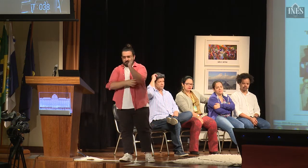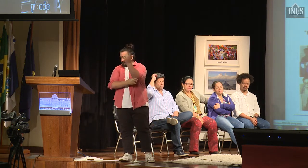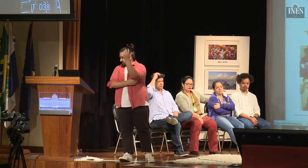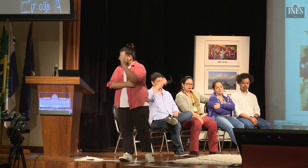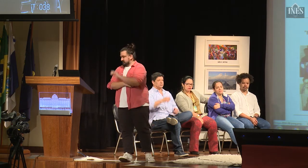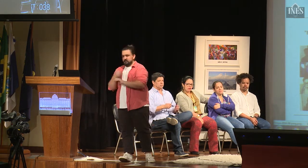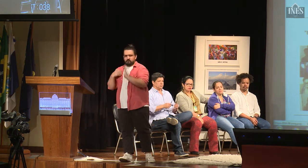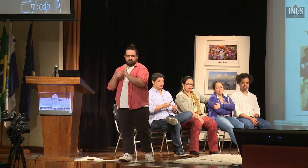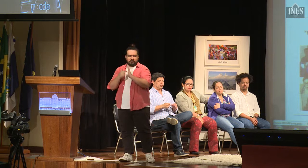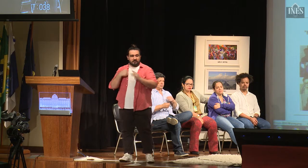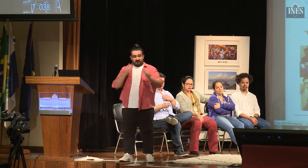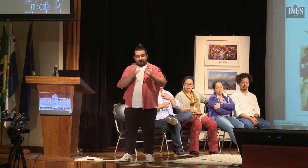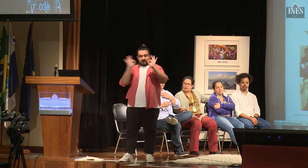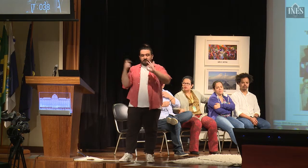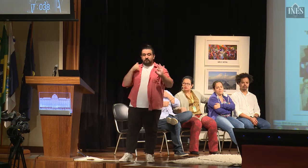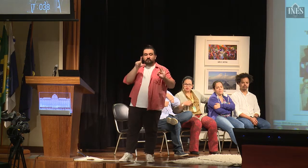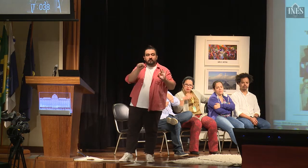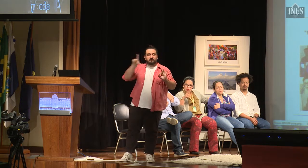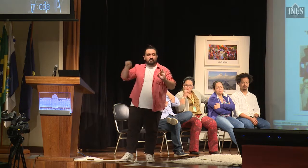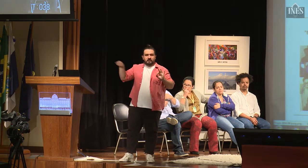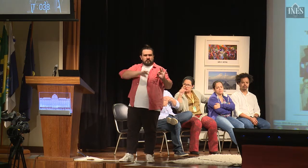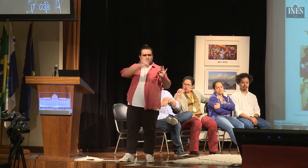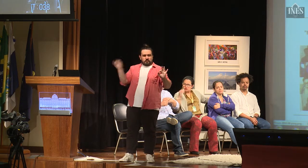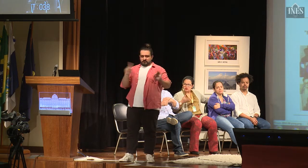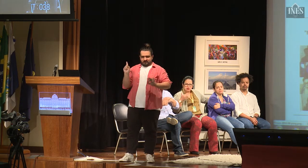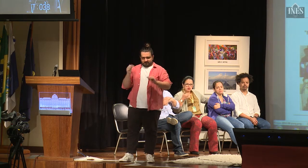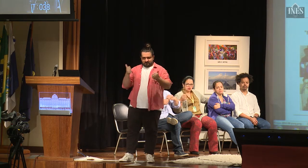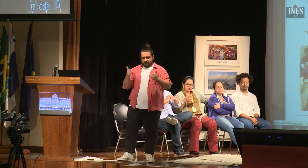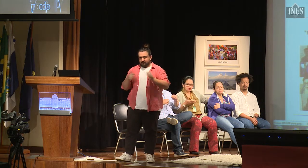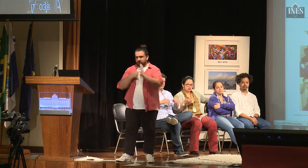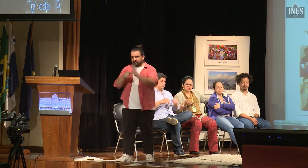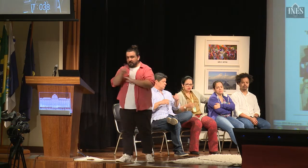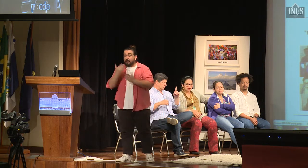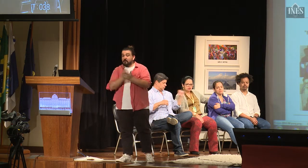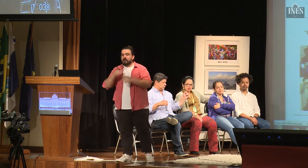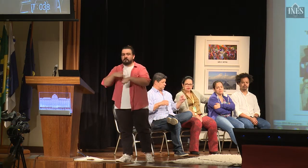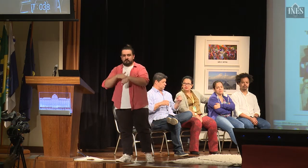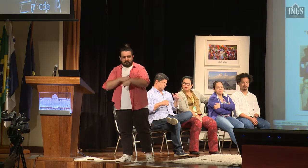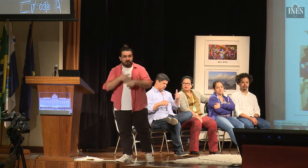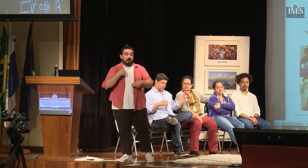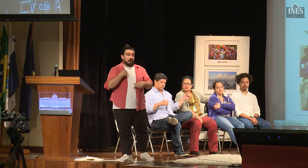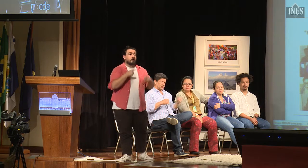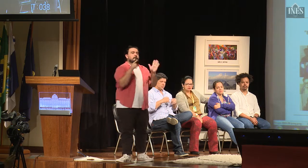vou mostrar pedaços desse vídeo. Eu vou escolher alguns pedaços, eu não vou mostrar o vídeo todo. E aí depois a gente